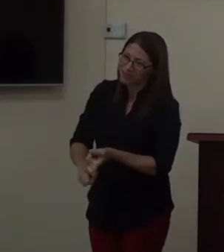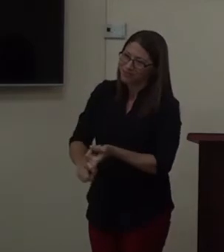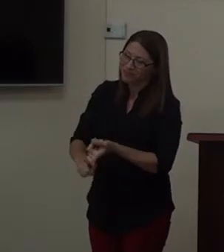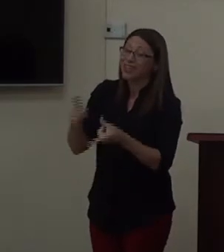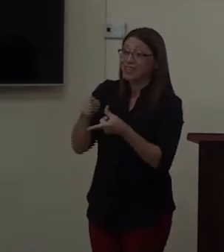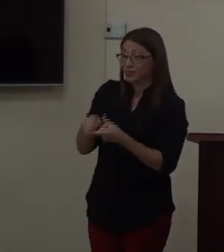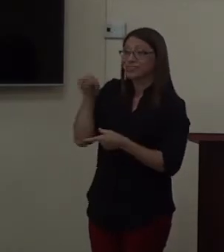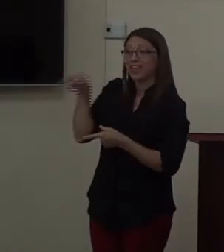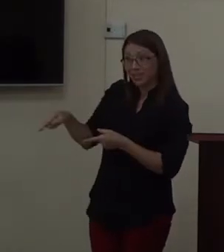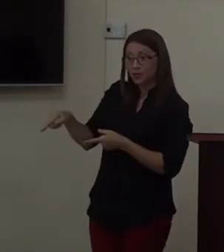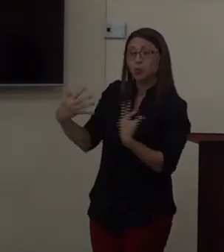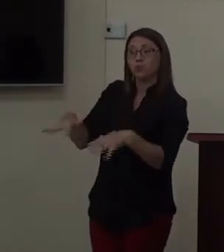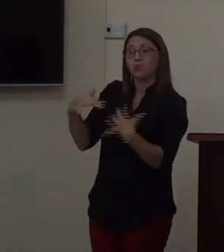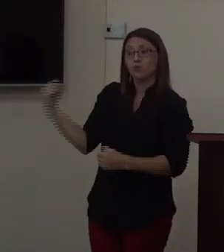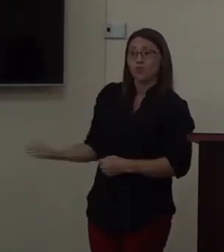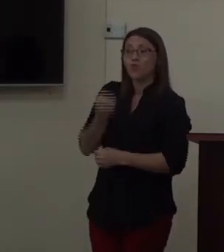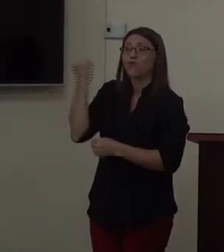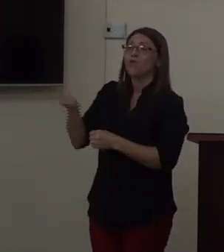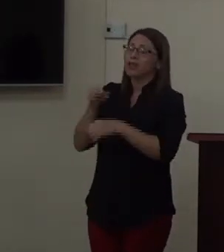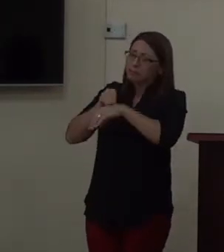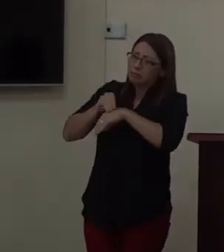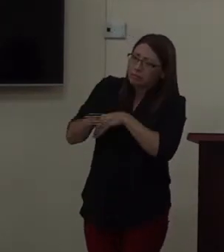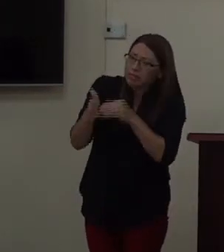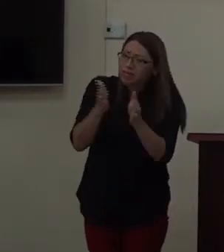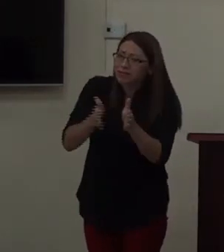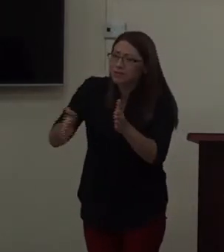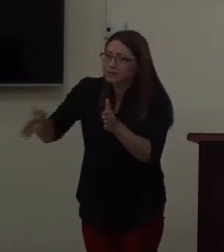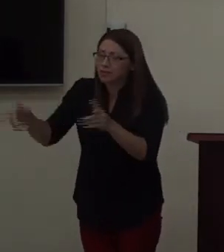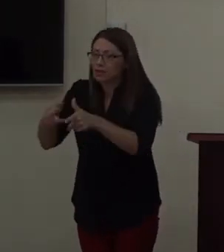Entonces, esto actuó de forma muy muy fuerte en el desplazamiento de la lengua también.